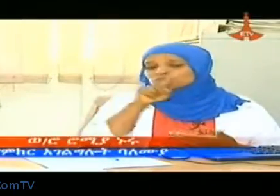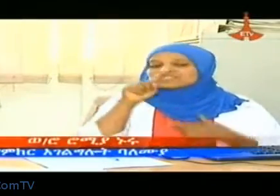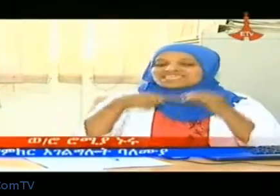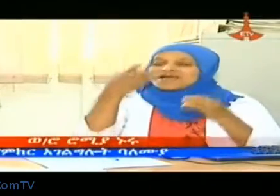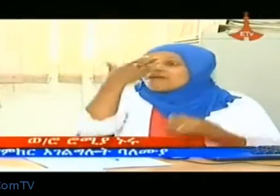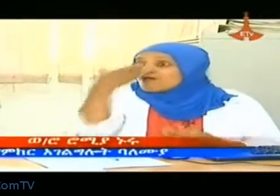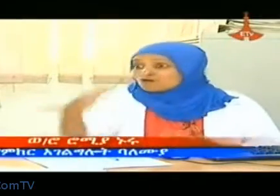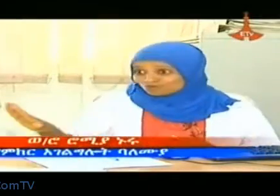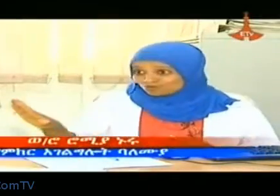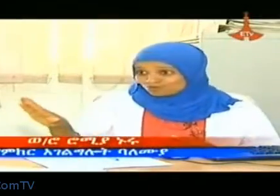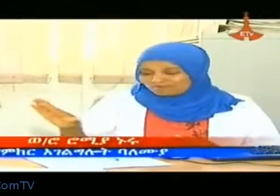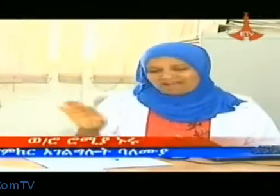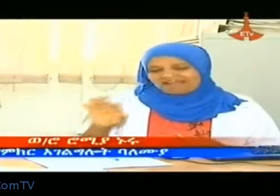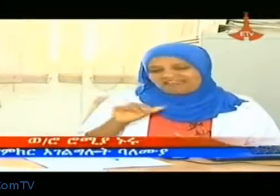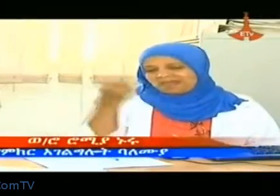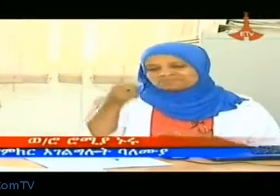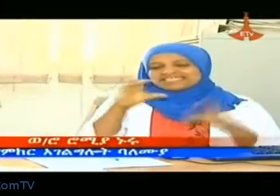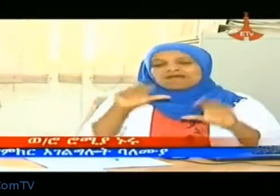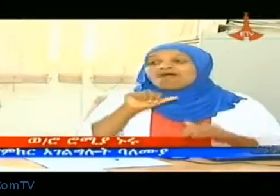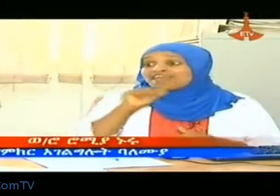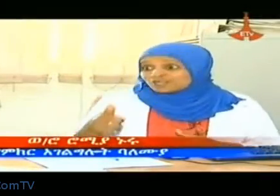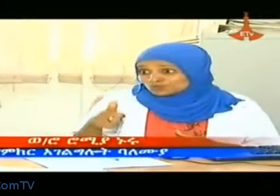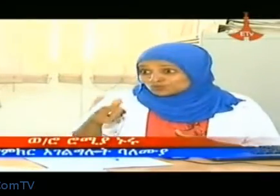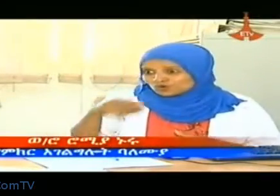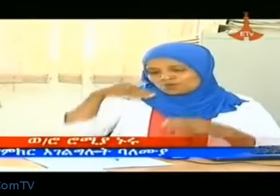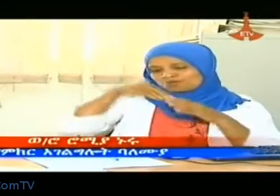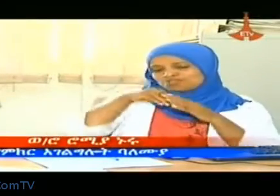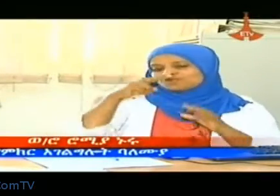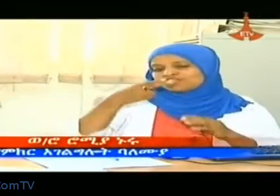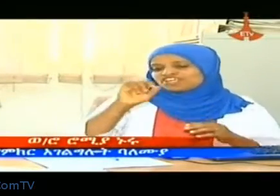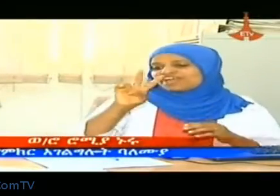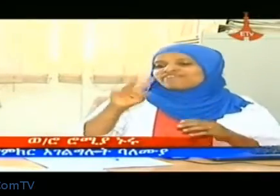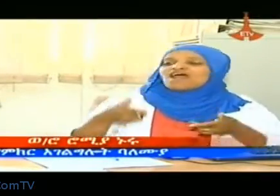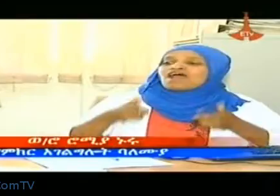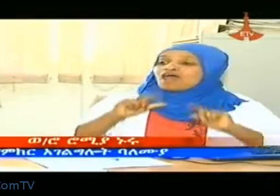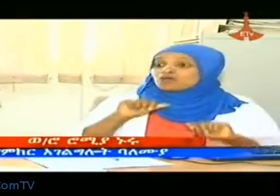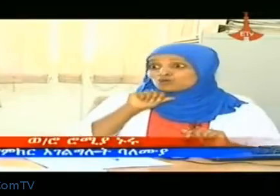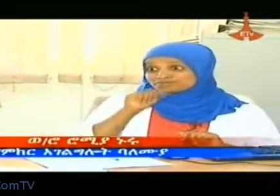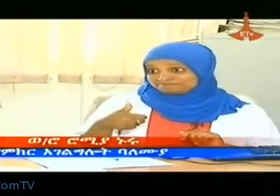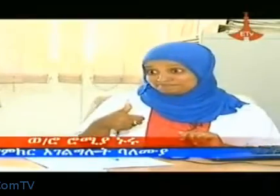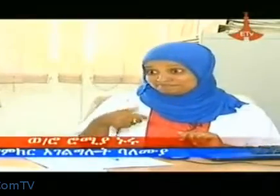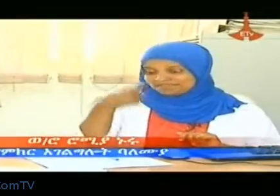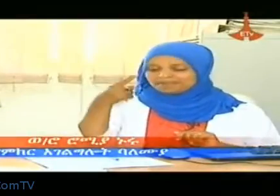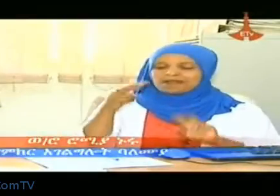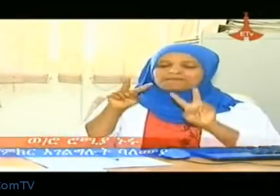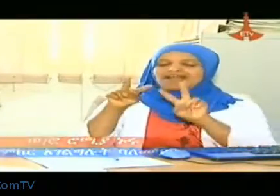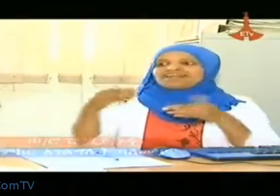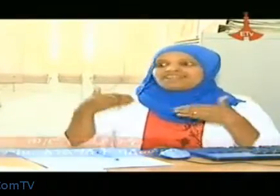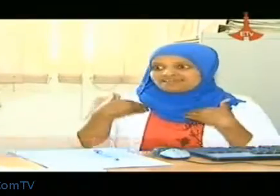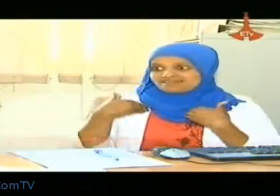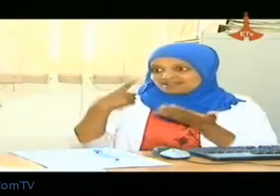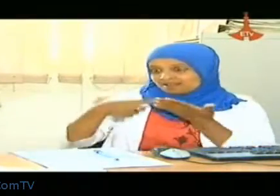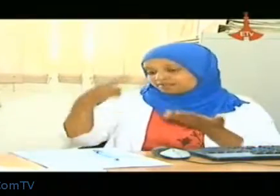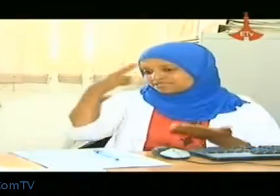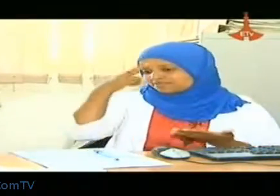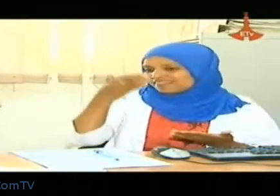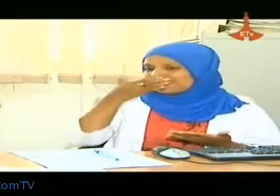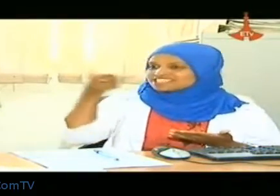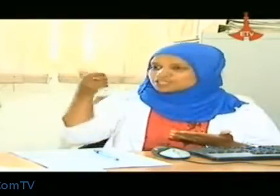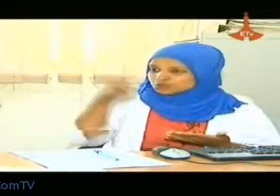ግንኙነት አይኖራቸውም፣ በዚህም ቫይረሱ በውስጣቸው አይኖርም የሚል የተሳሳተ አመለካከት አለ። ስለዚህ